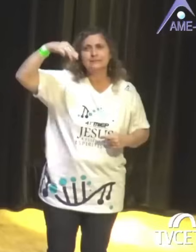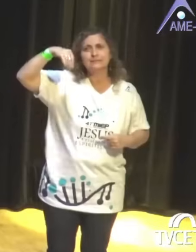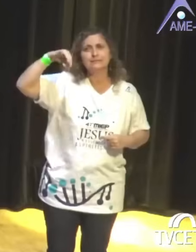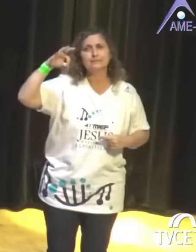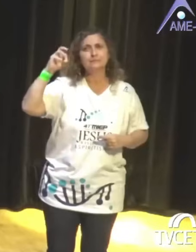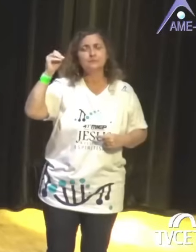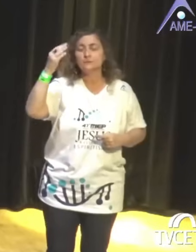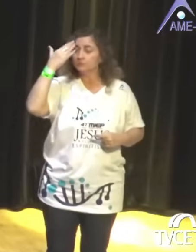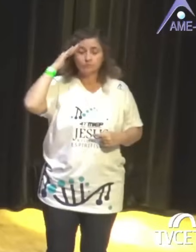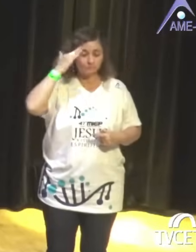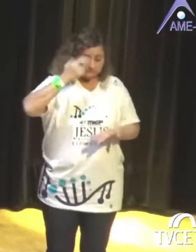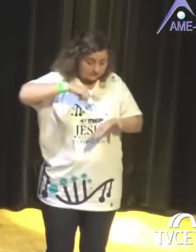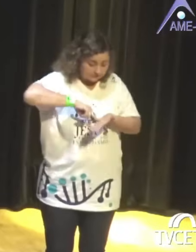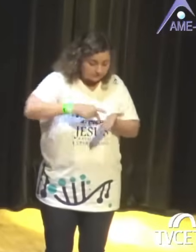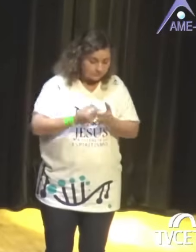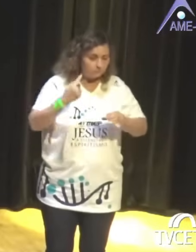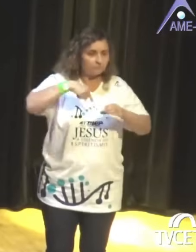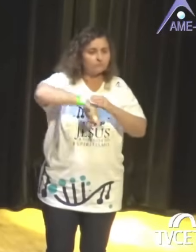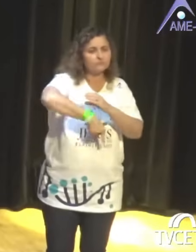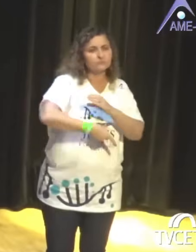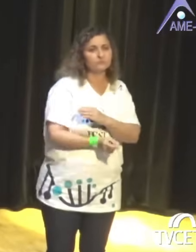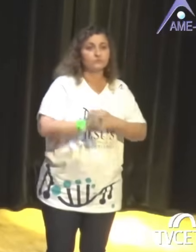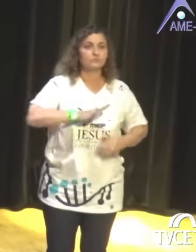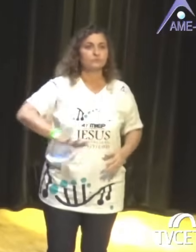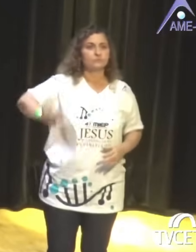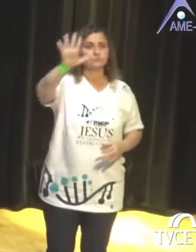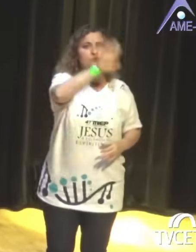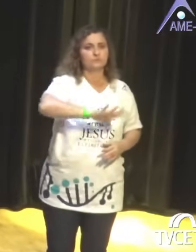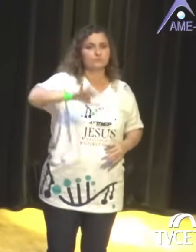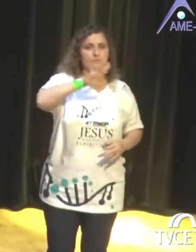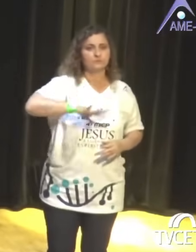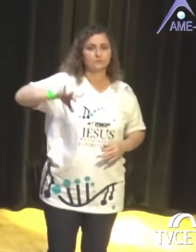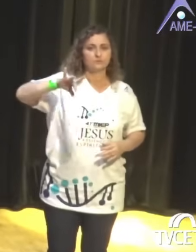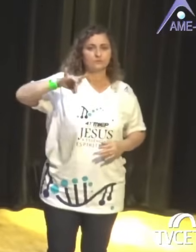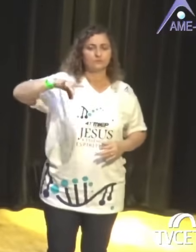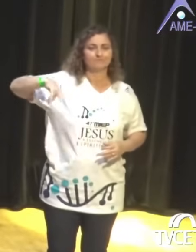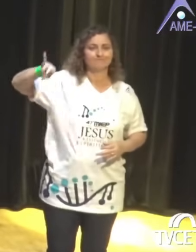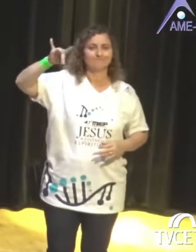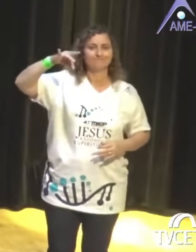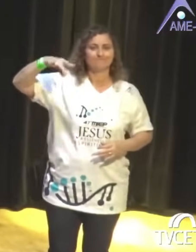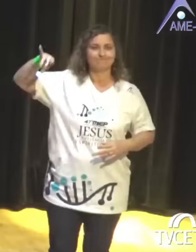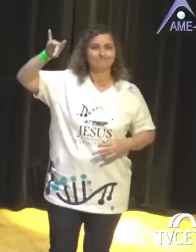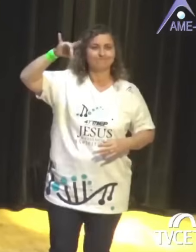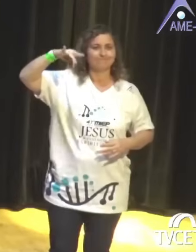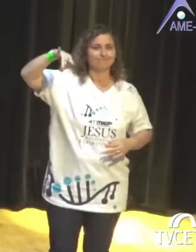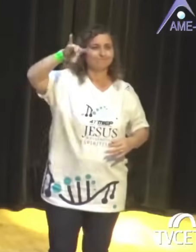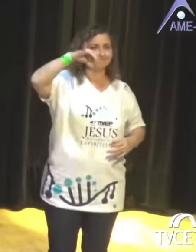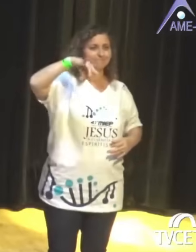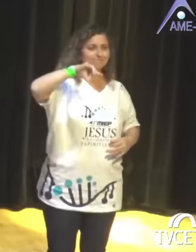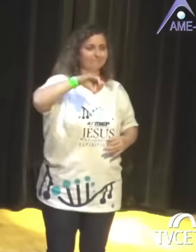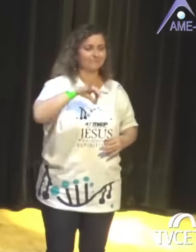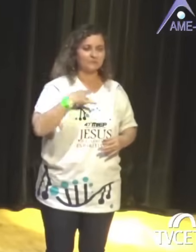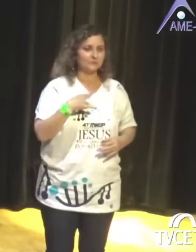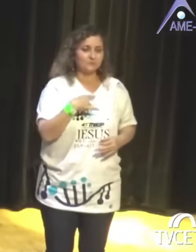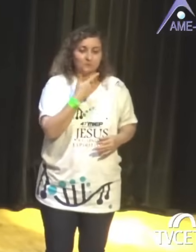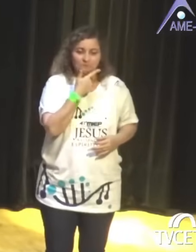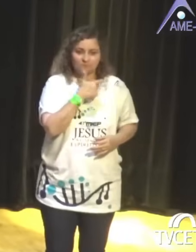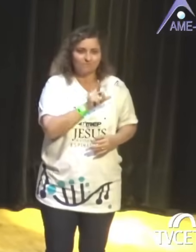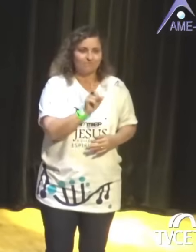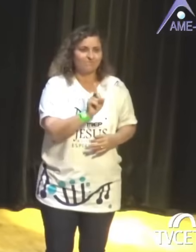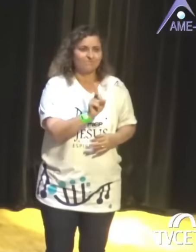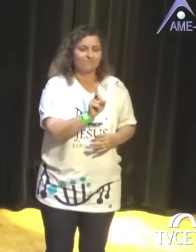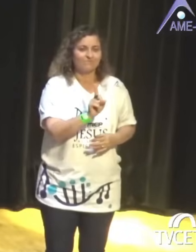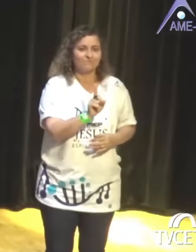espaço espiritual nós lidamos ainda de uma maneira que chega a ser conto